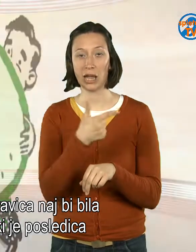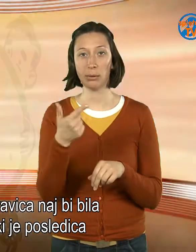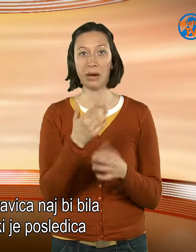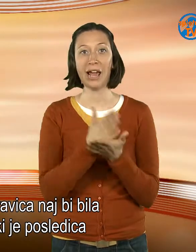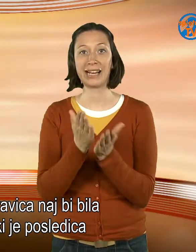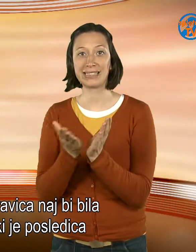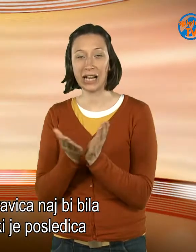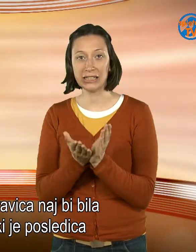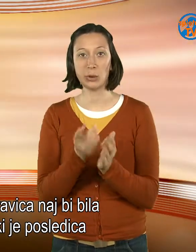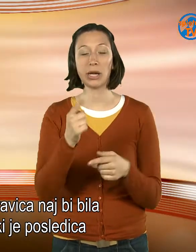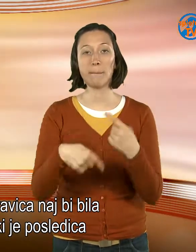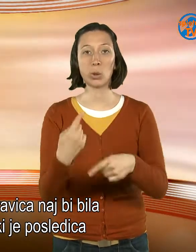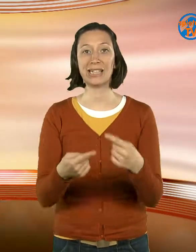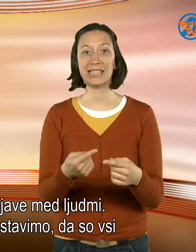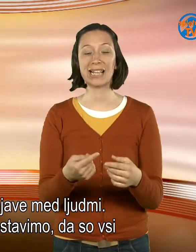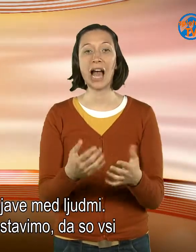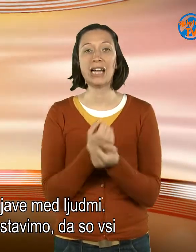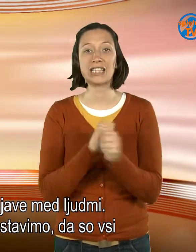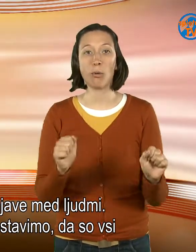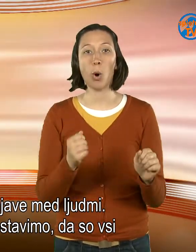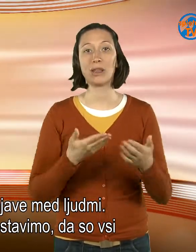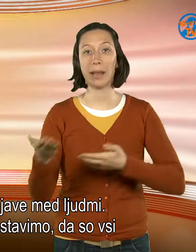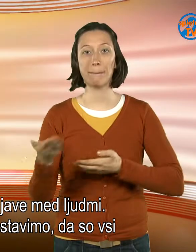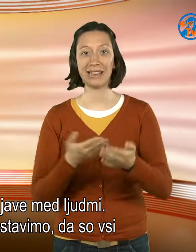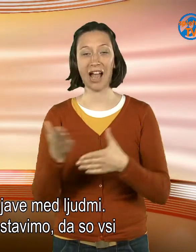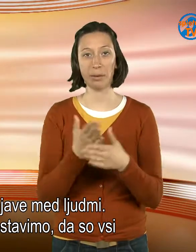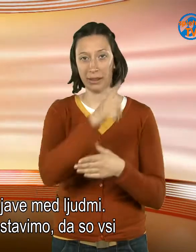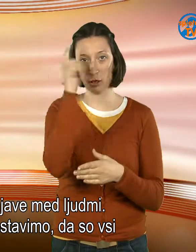bi bila razdelitev, ki je posledica svobodne menjave med ljudmi.